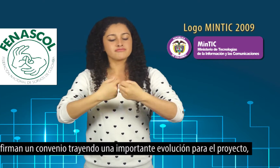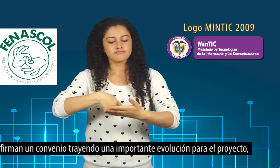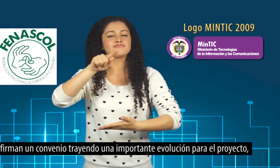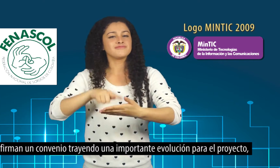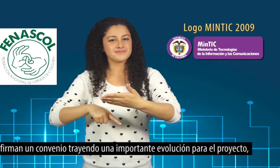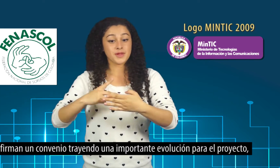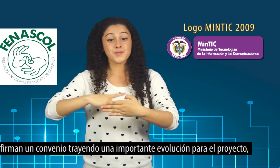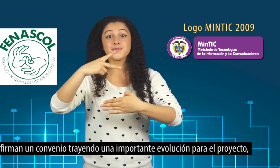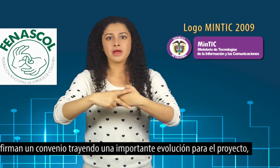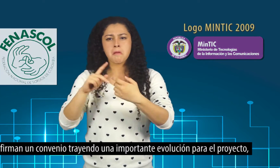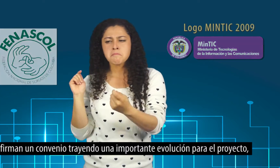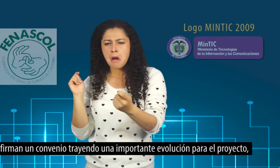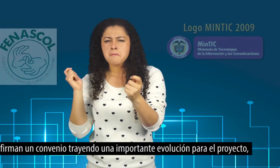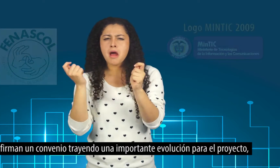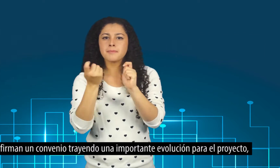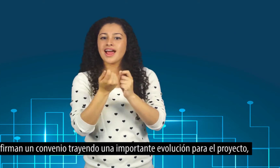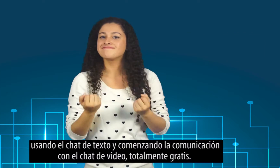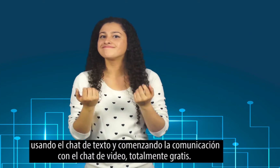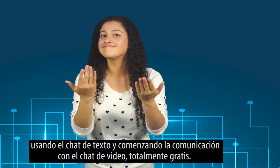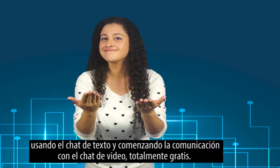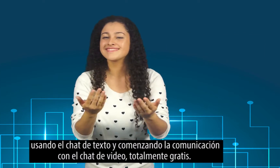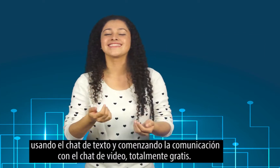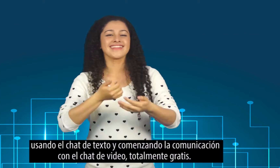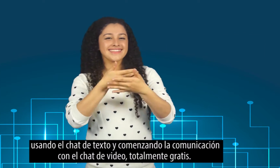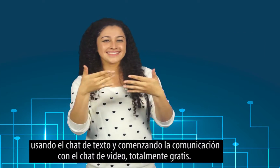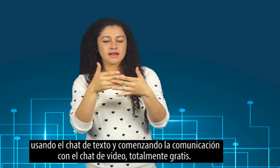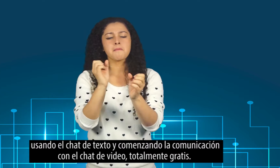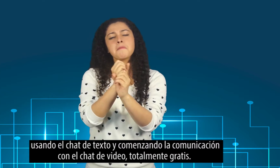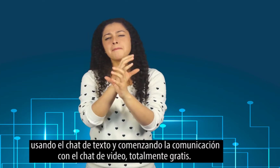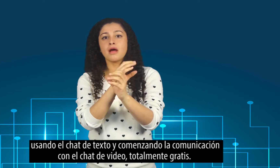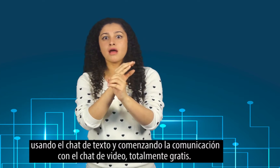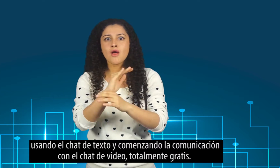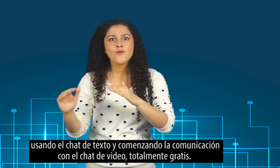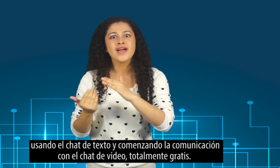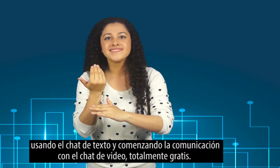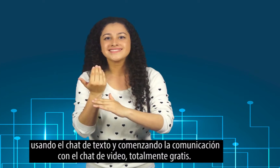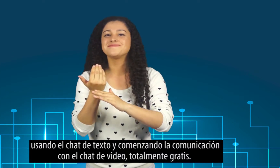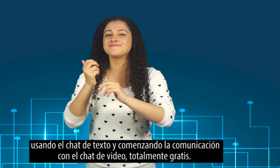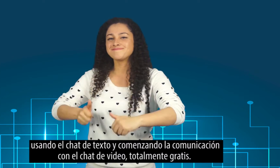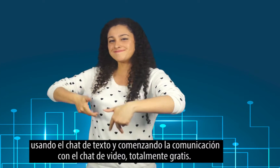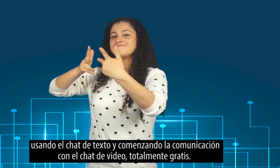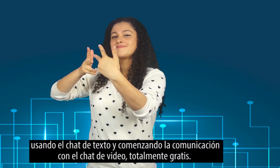convenio, trayendo una importante evolución para el proyecto, usando el chat de texto y comenzando la comunicación con el chat de